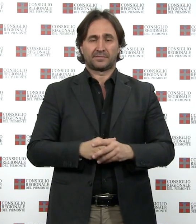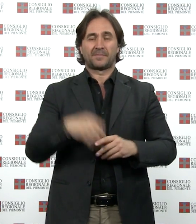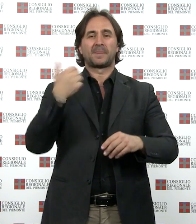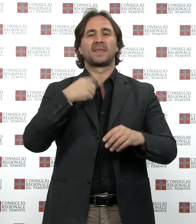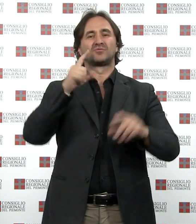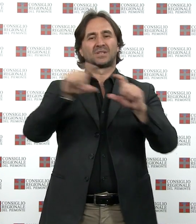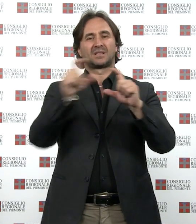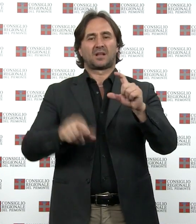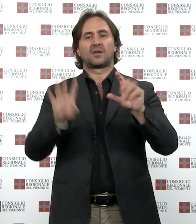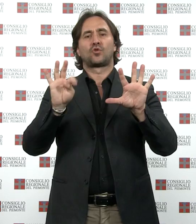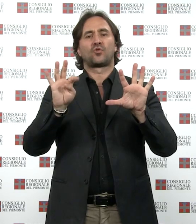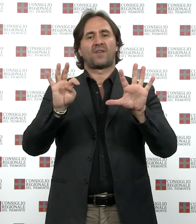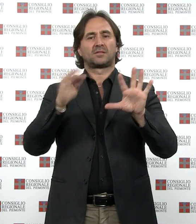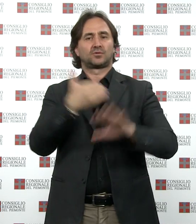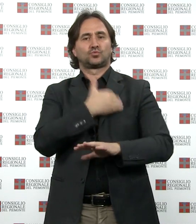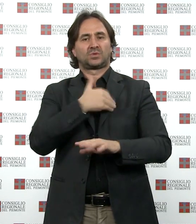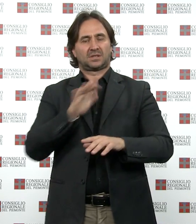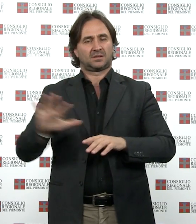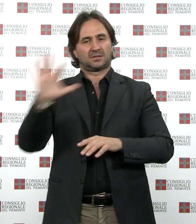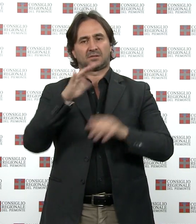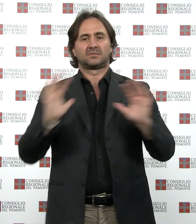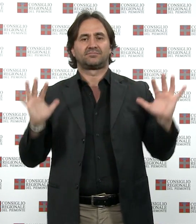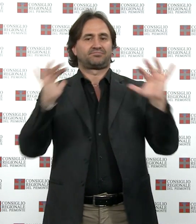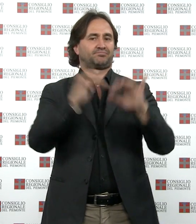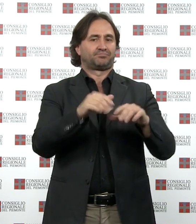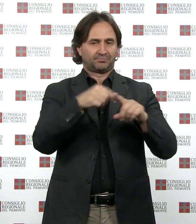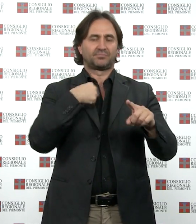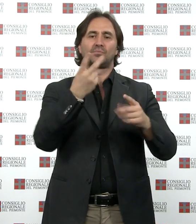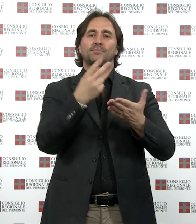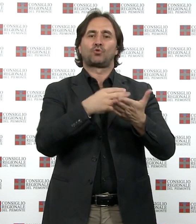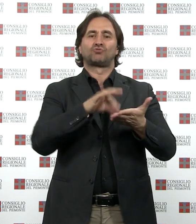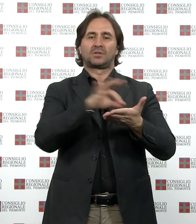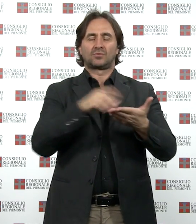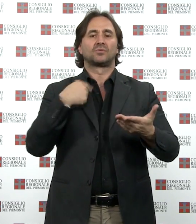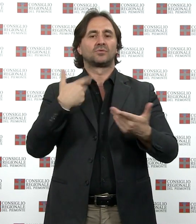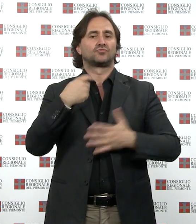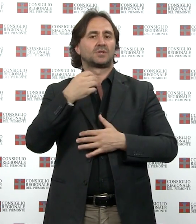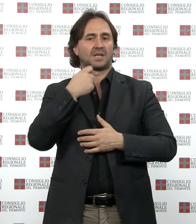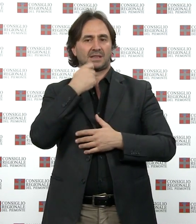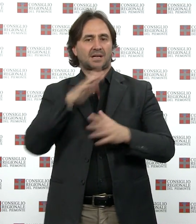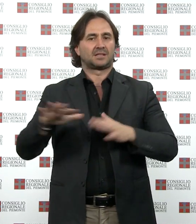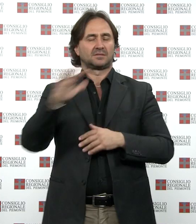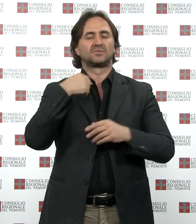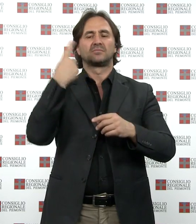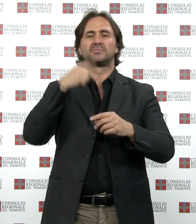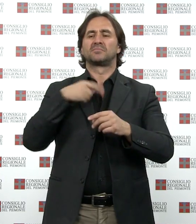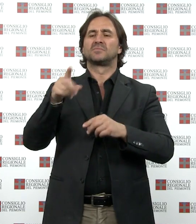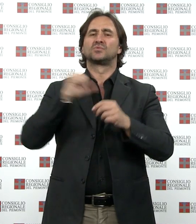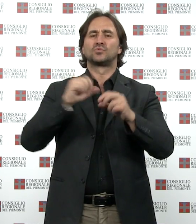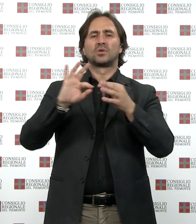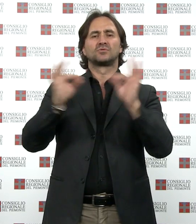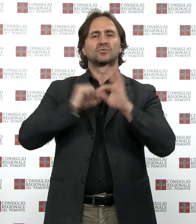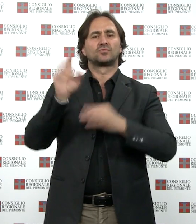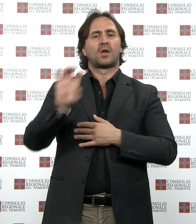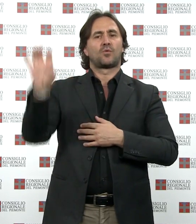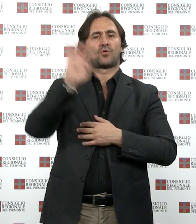da tutta Italia che hanno partecipato al progetto, segnale concreto dell'interesse maturato dal mondo giovanile nei confronti delle tematiche europee.